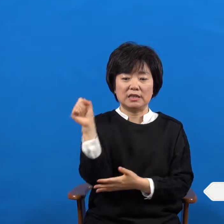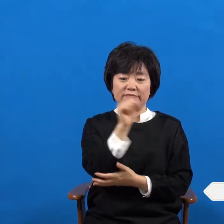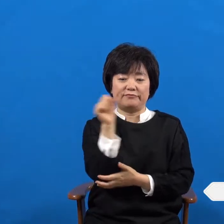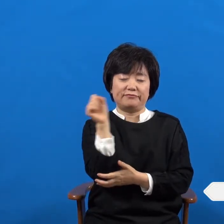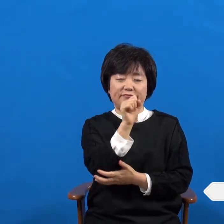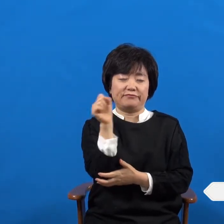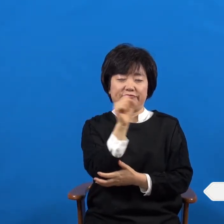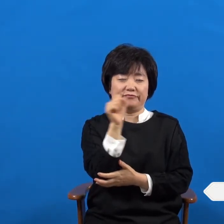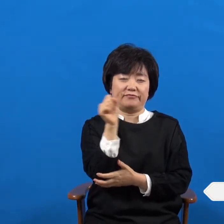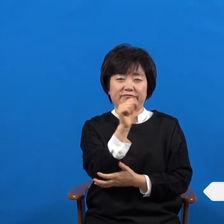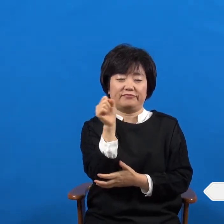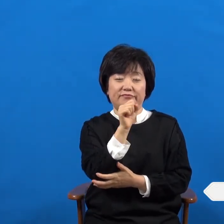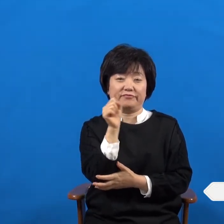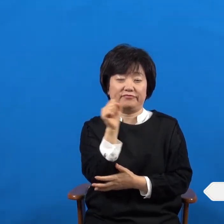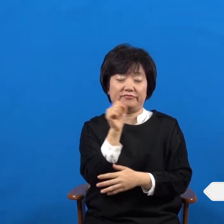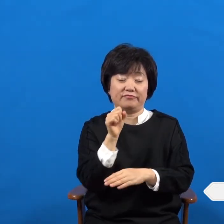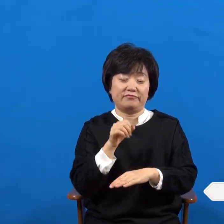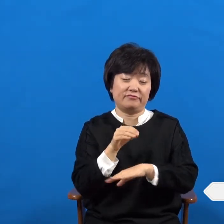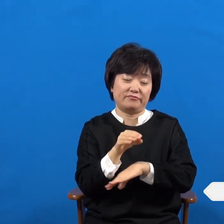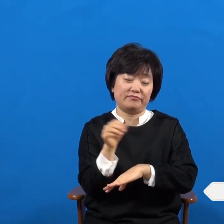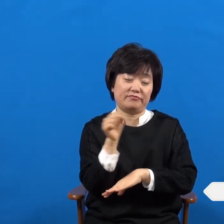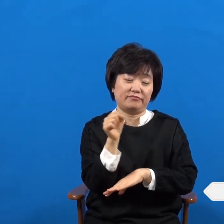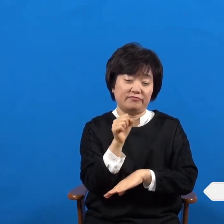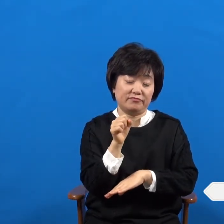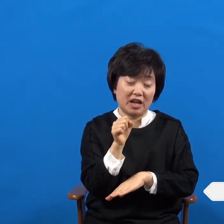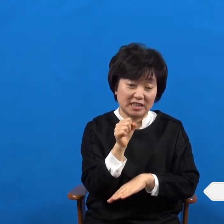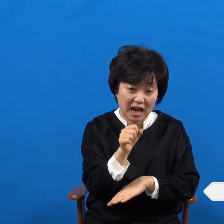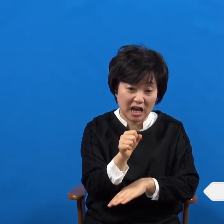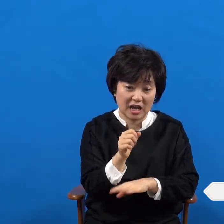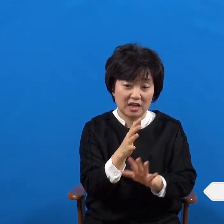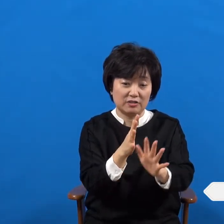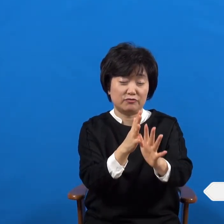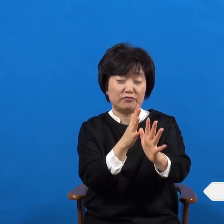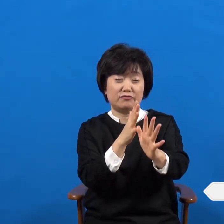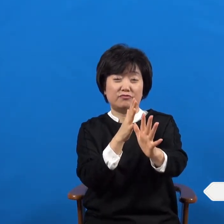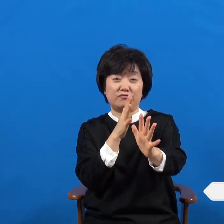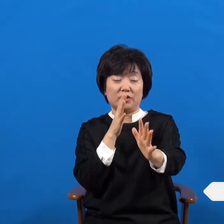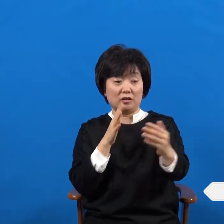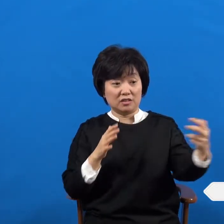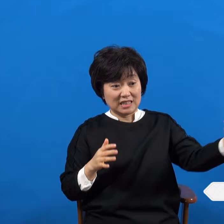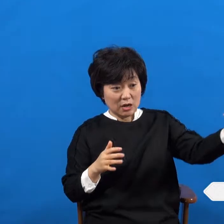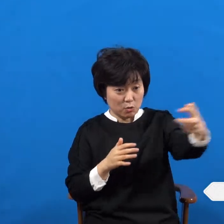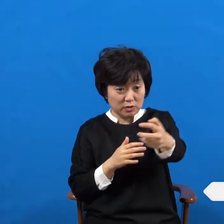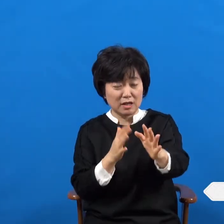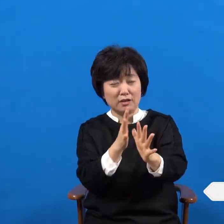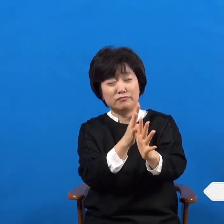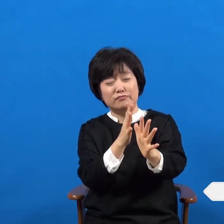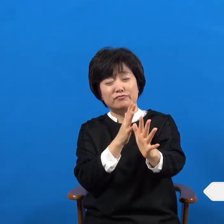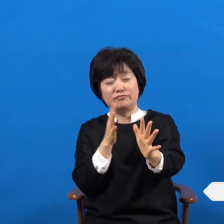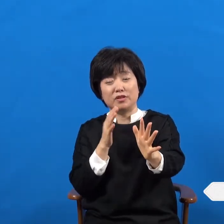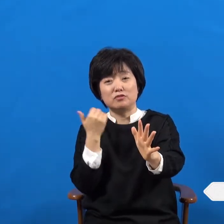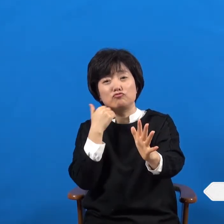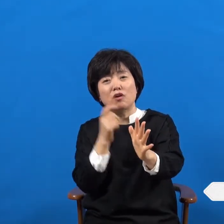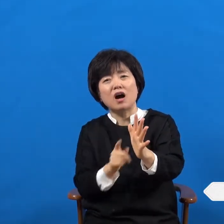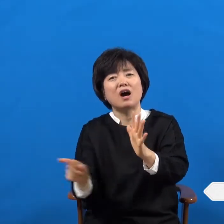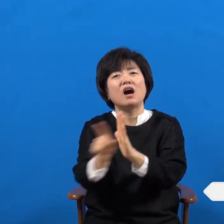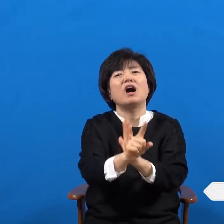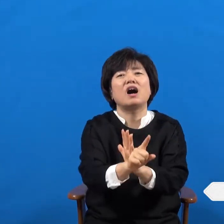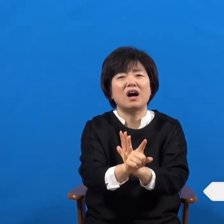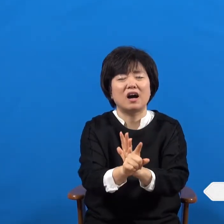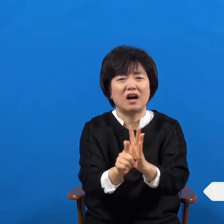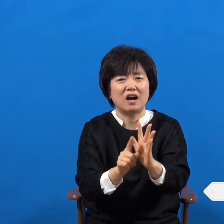위해서 섰는데 누군가 막 그 사이를 비집고 끼어들면 우리는 어떻게